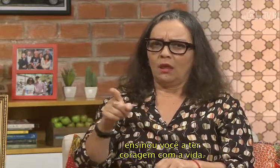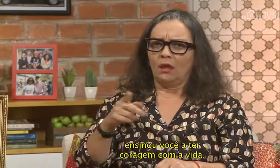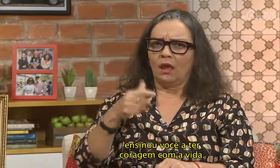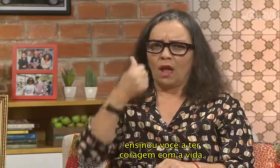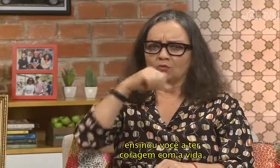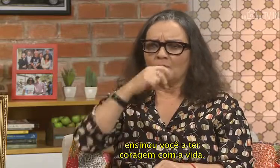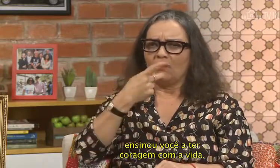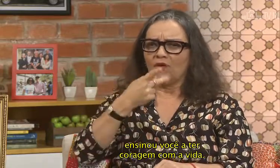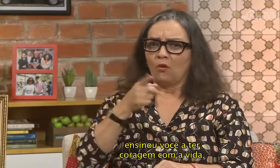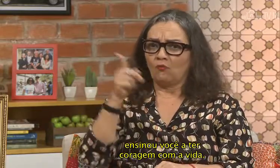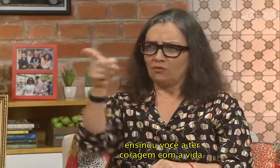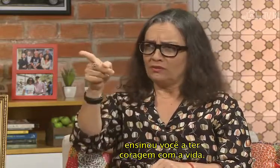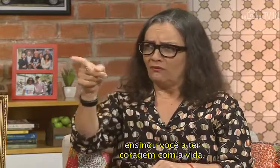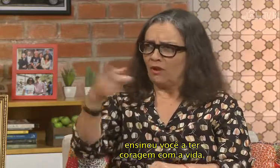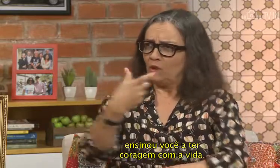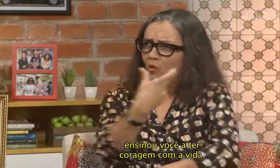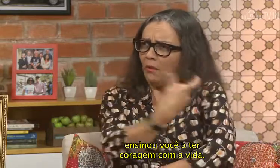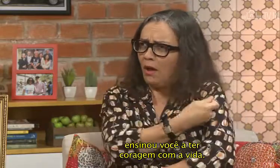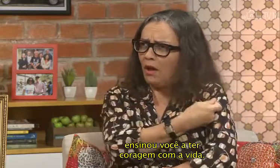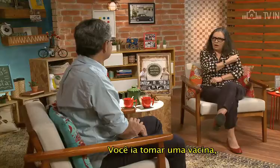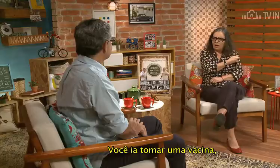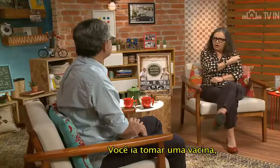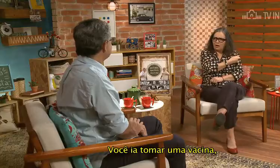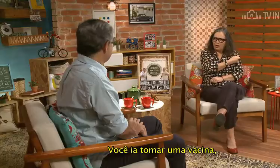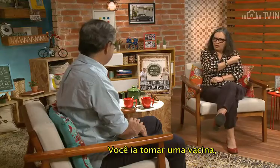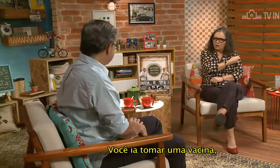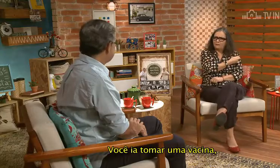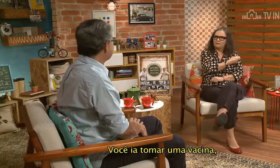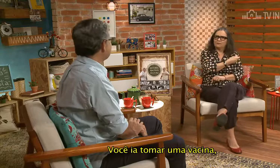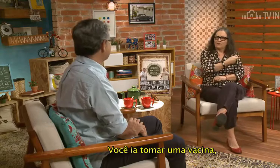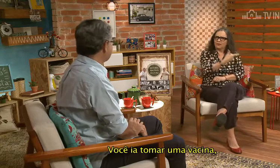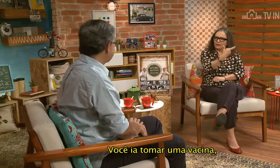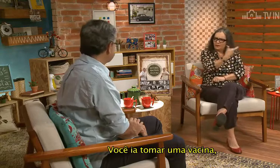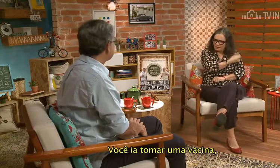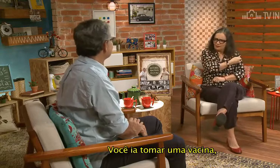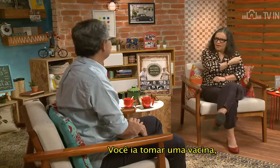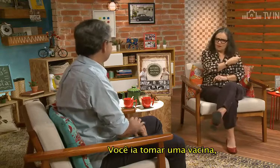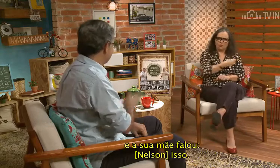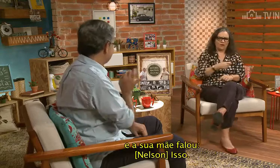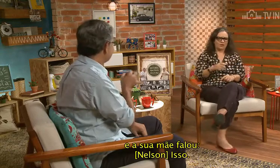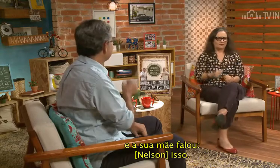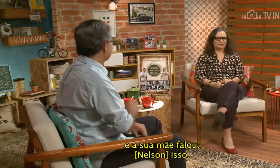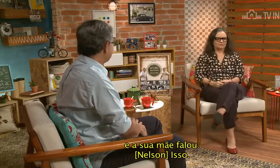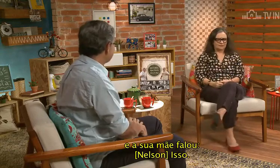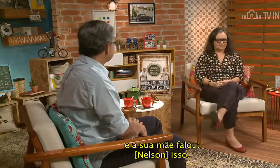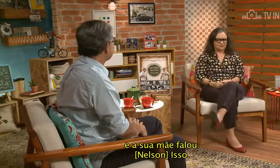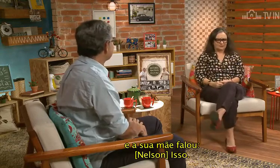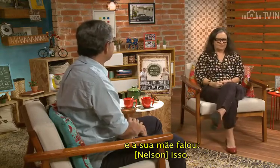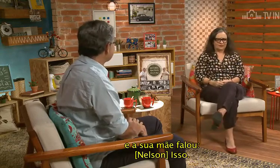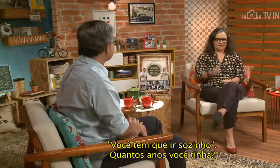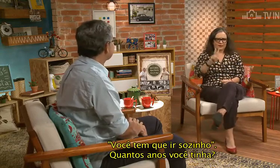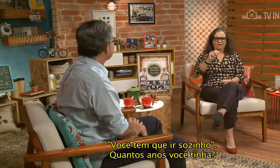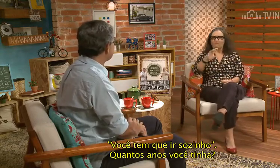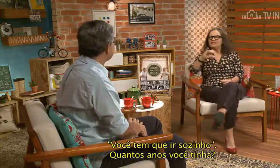você a ter coragem com a vida. Você ia tomar uma vacina e a sua mãe falou, você tem que ir